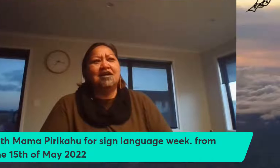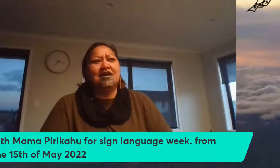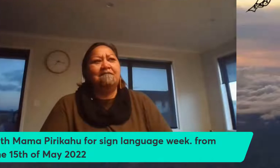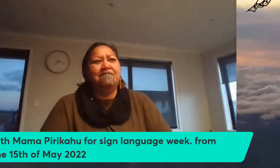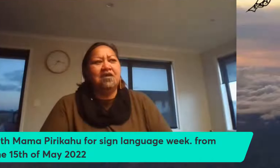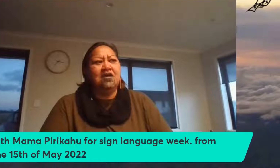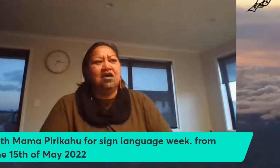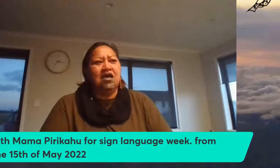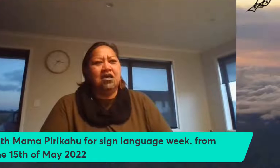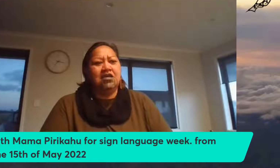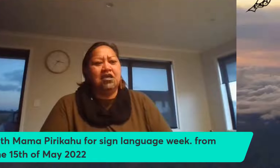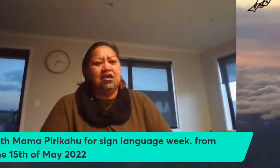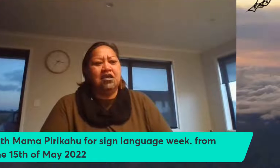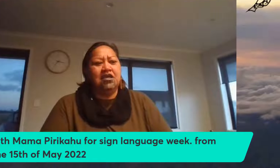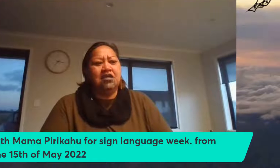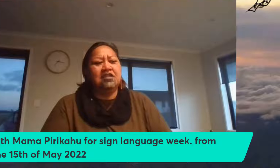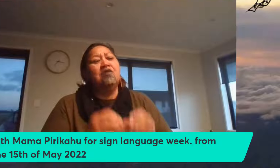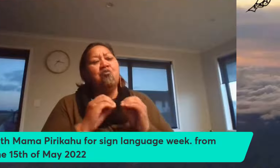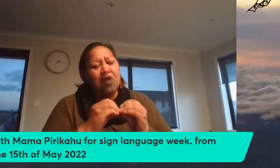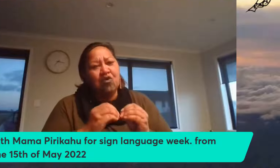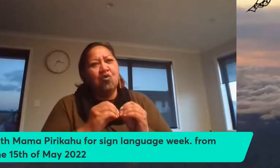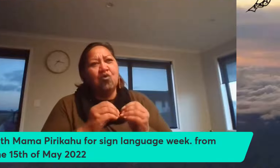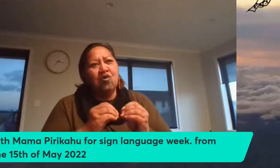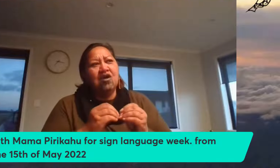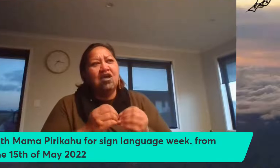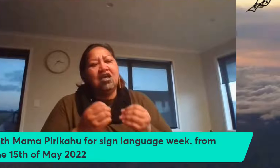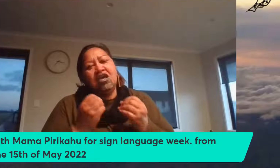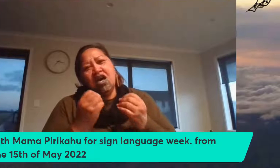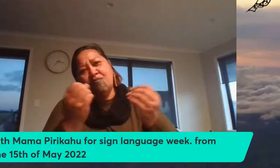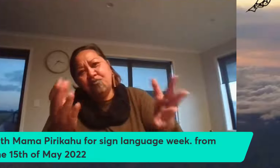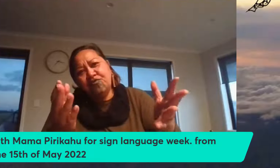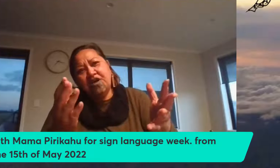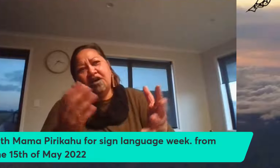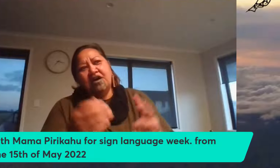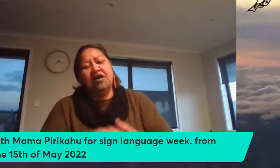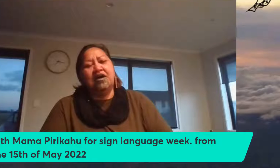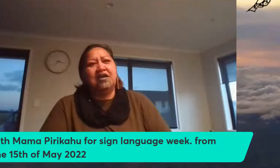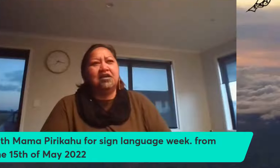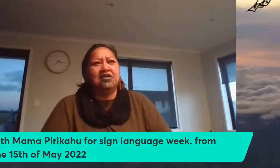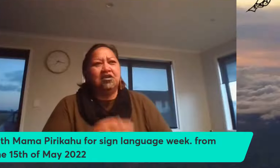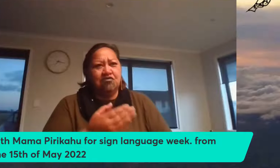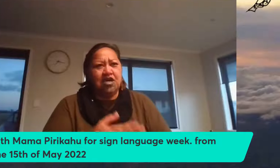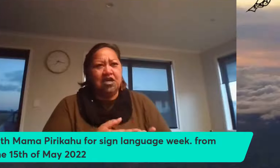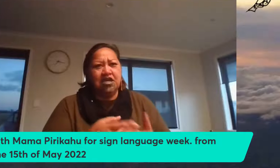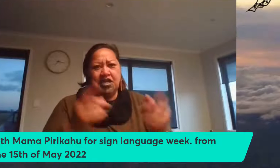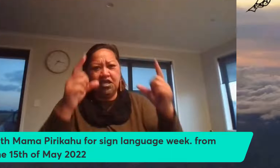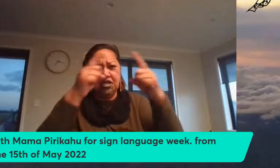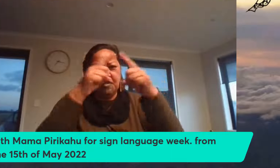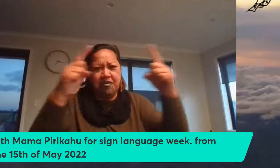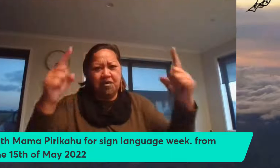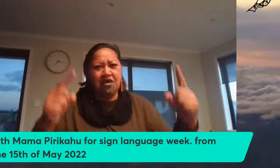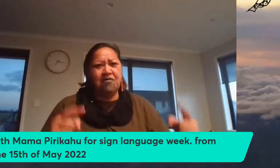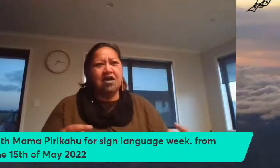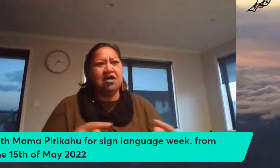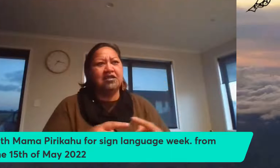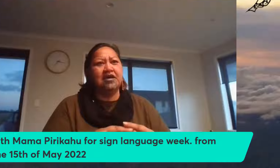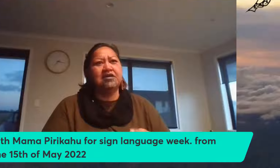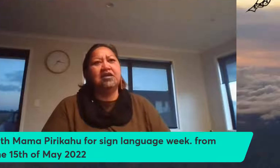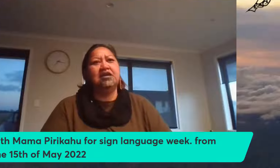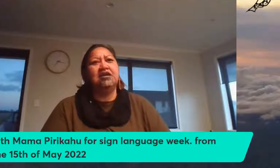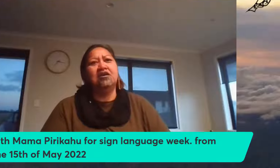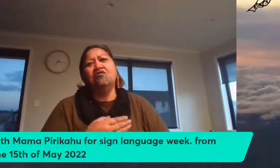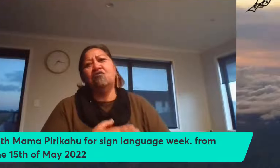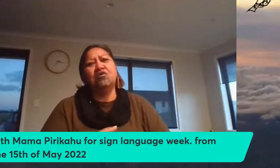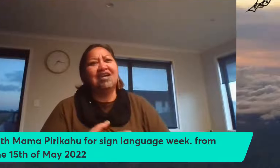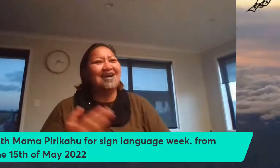ka tika ki te wero I āputa ara ki runga I te pawaka